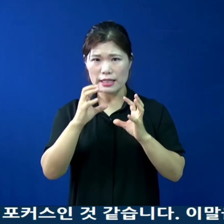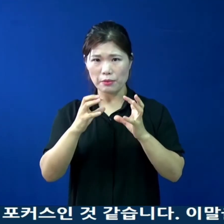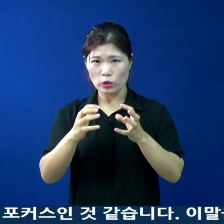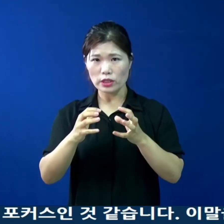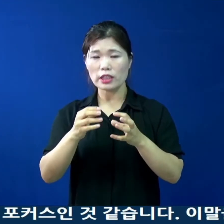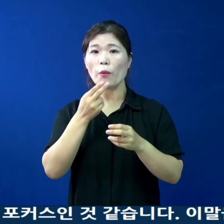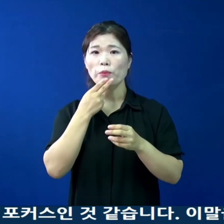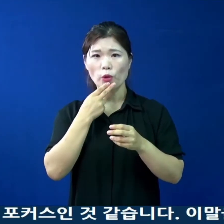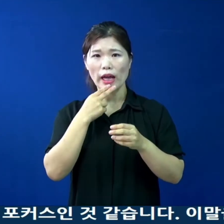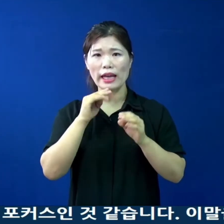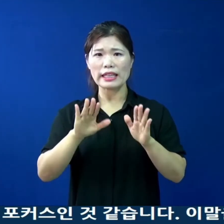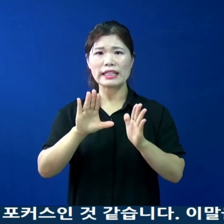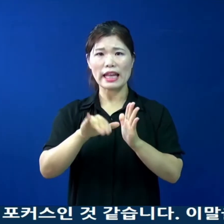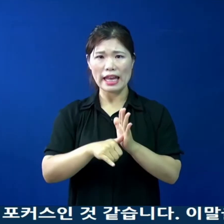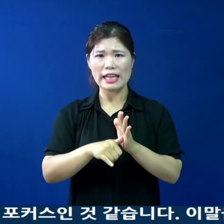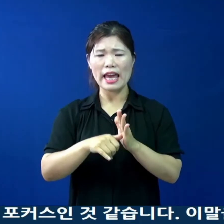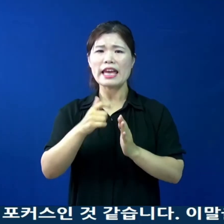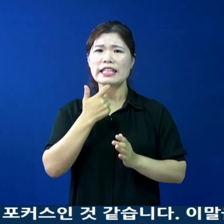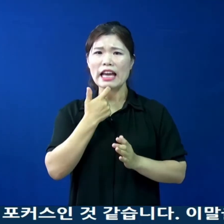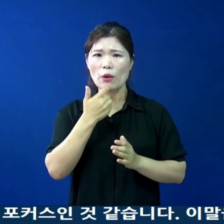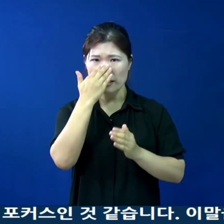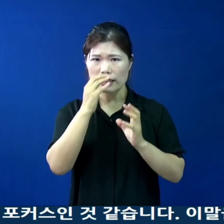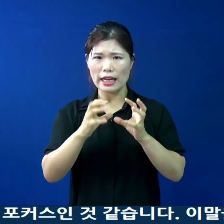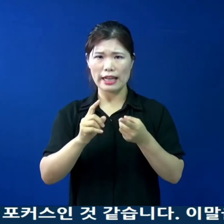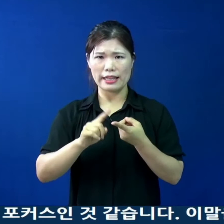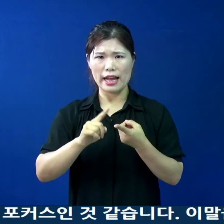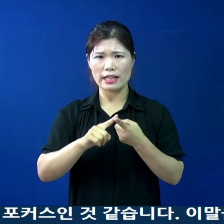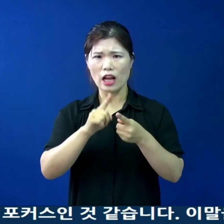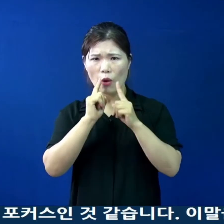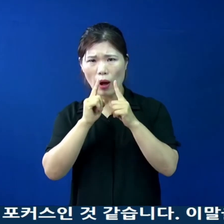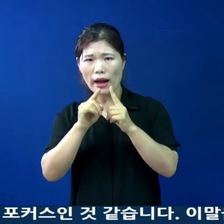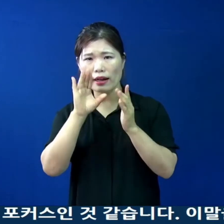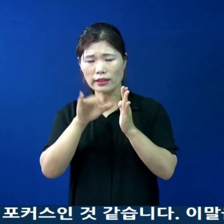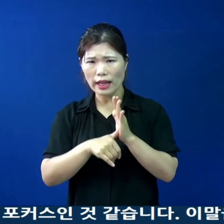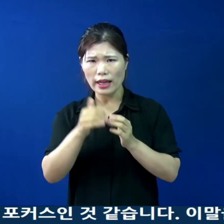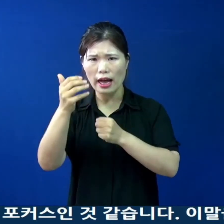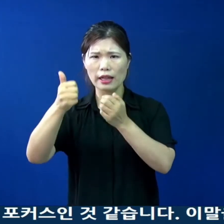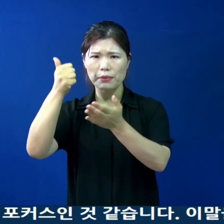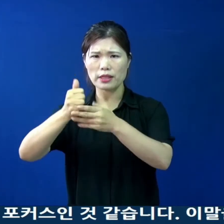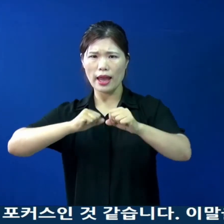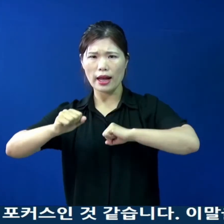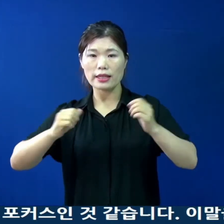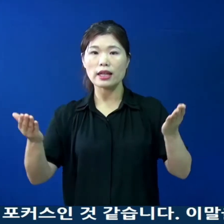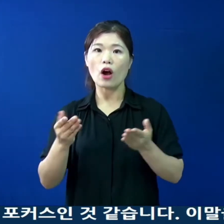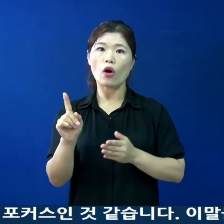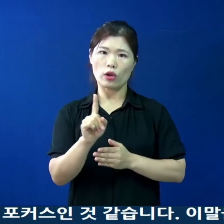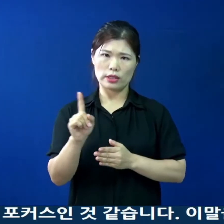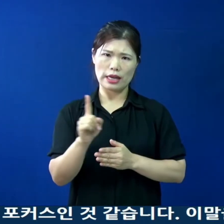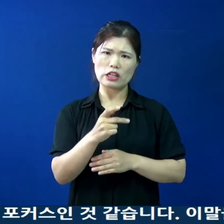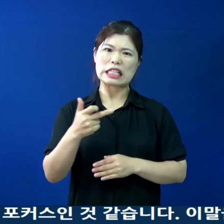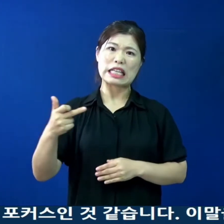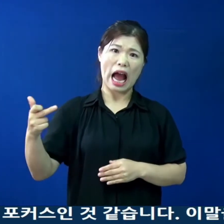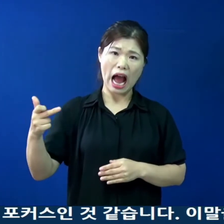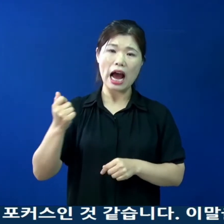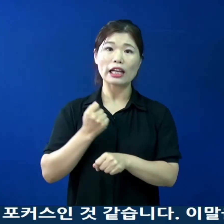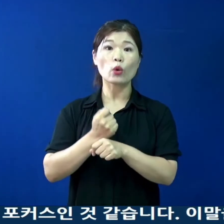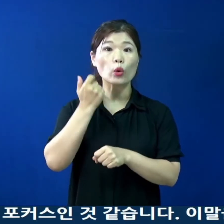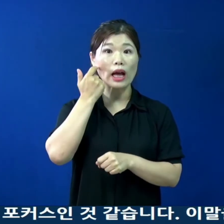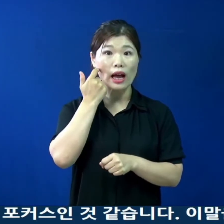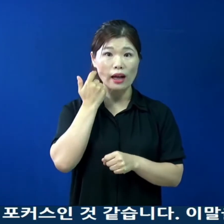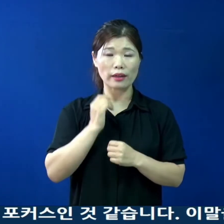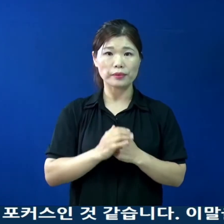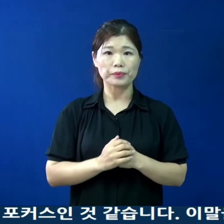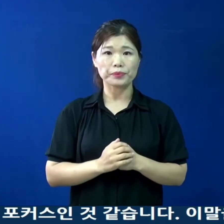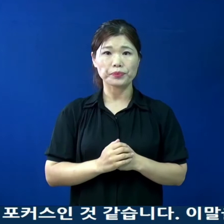없도다. 이때에 야곱과 이스라엘에 대하여 논할진대 하나님께서 행하신 일이 어찌 그리 크냐 하리로다.